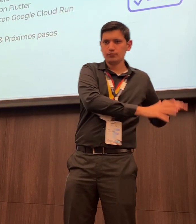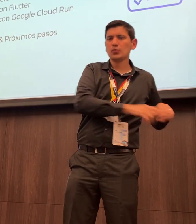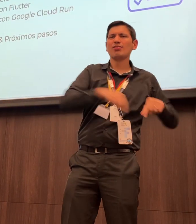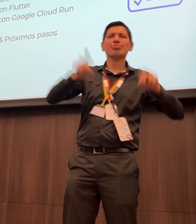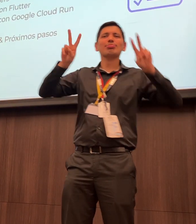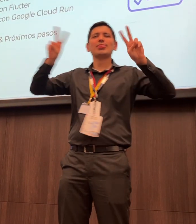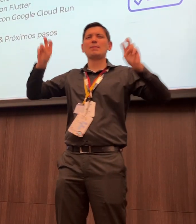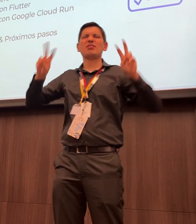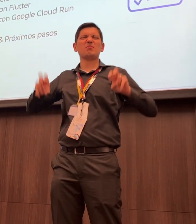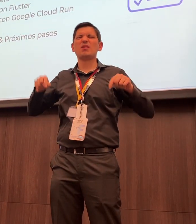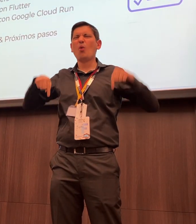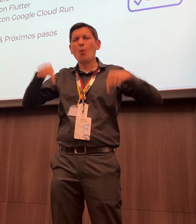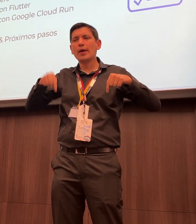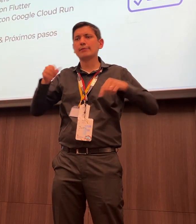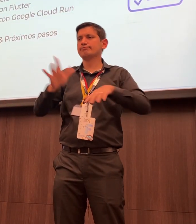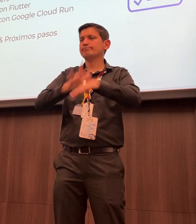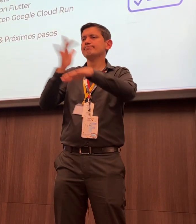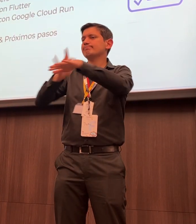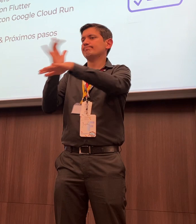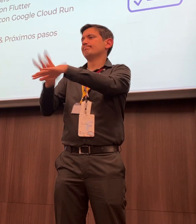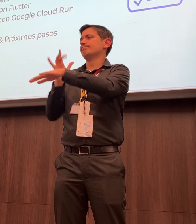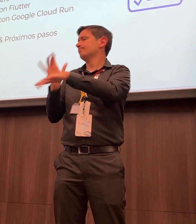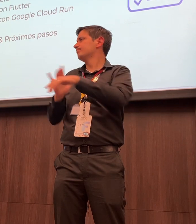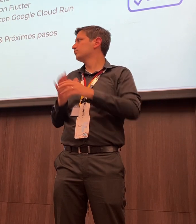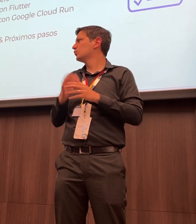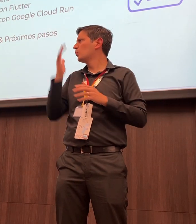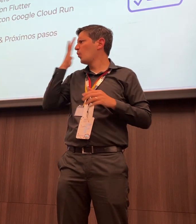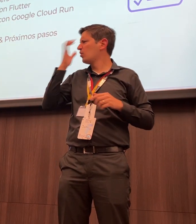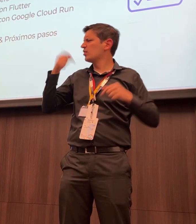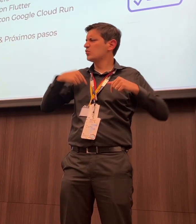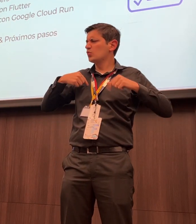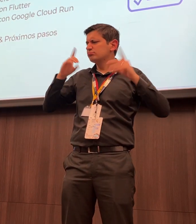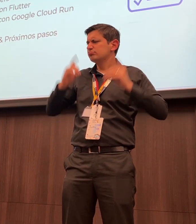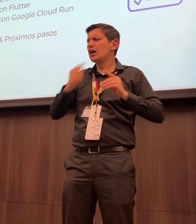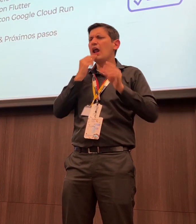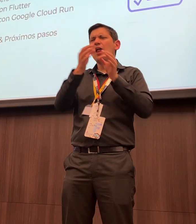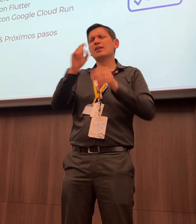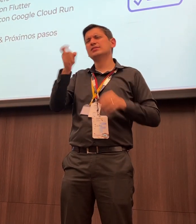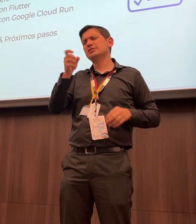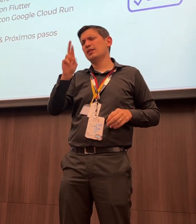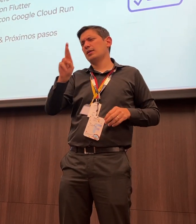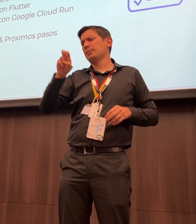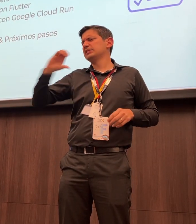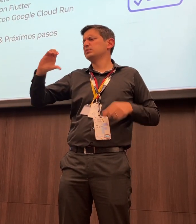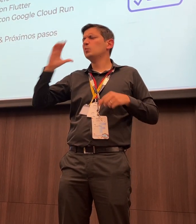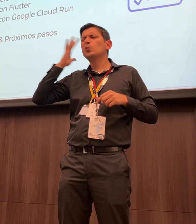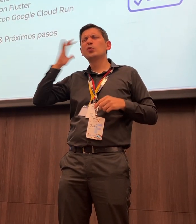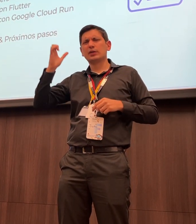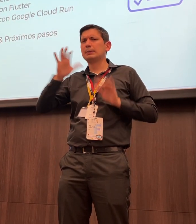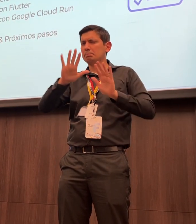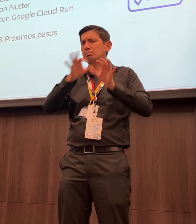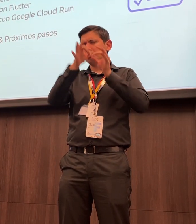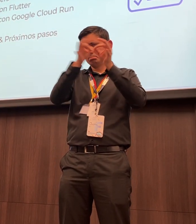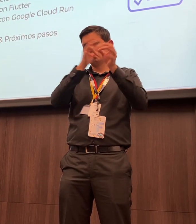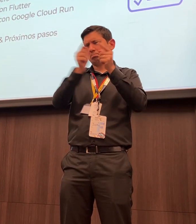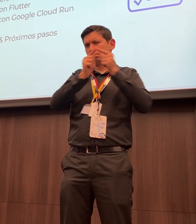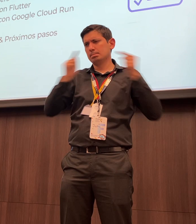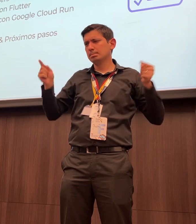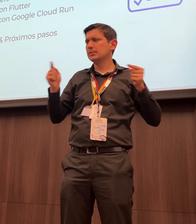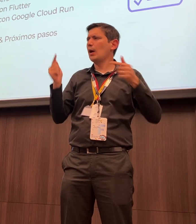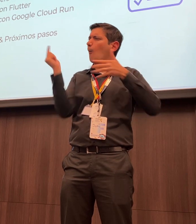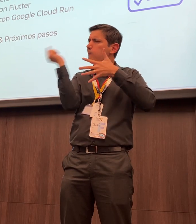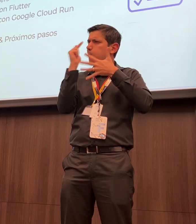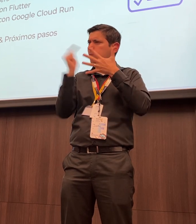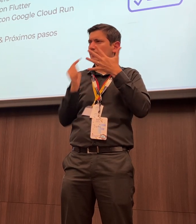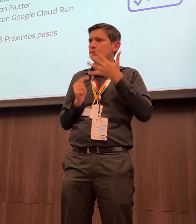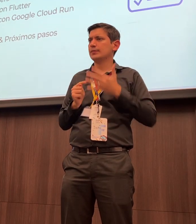ser un poco primero la motivación de la charla, por qué decidí hablar sobre gRPC hoy. Vamos a estar viendo varios puntos,